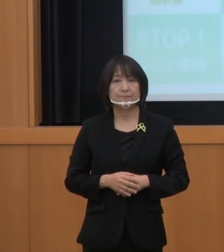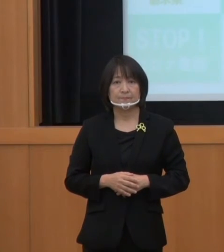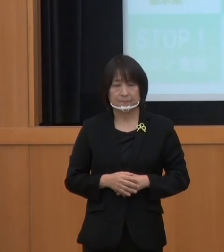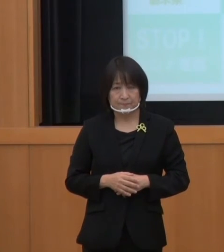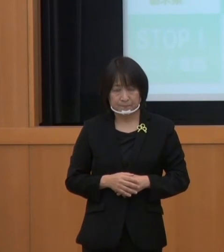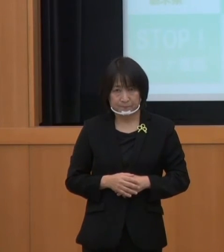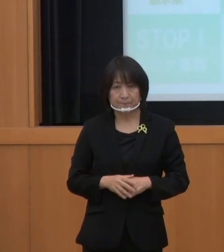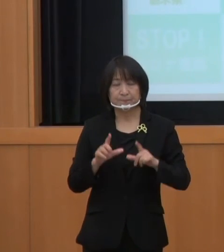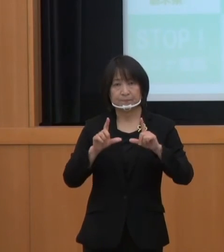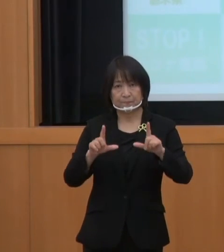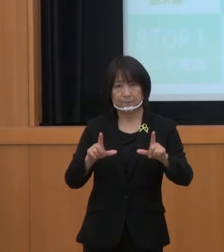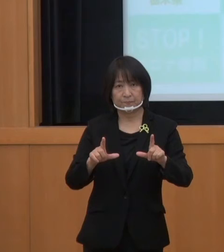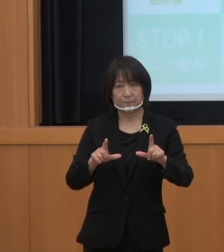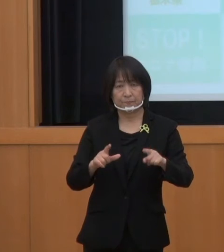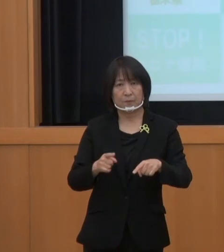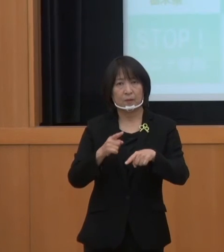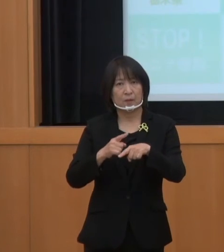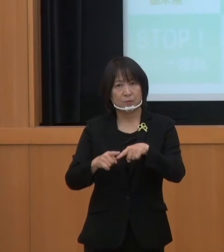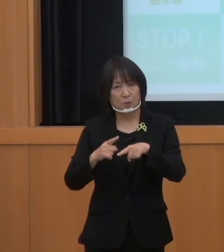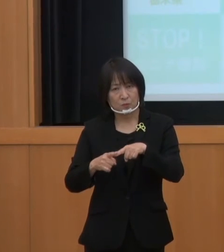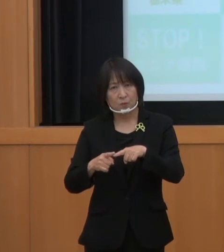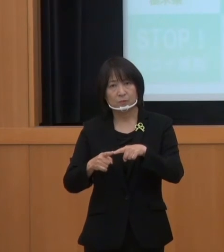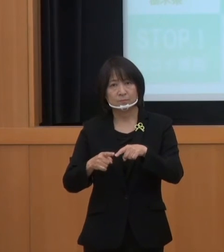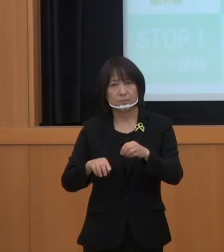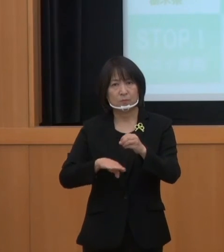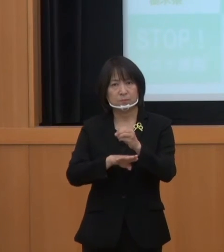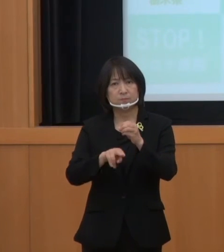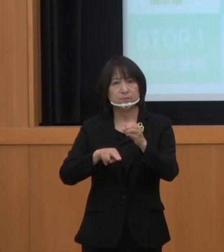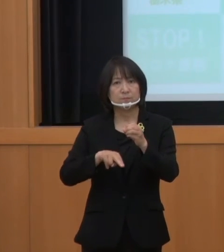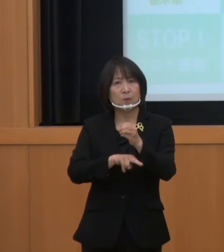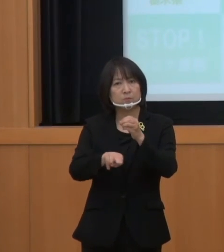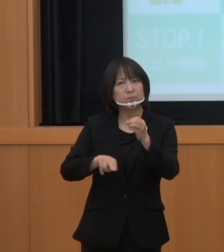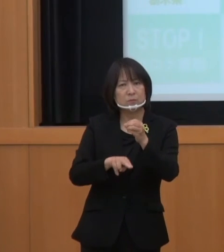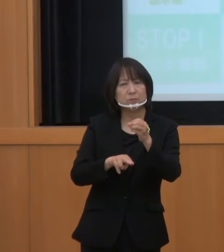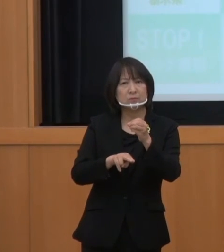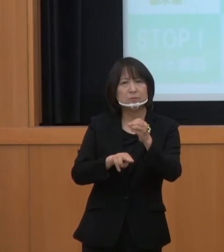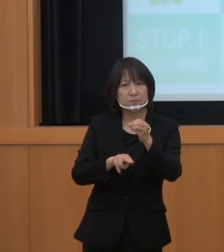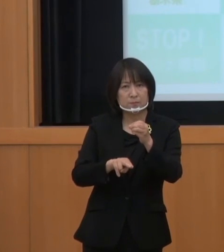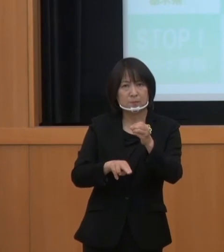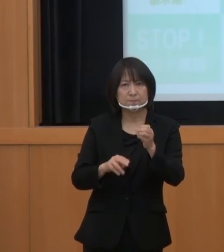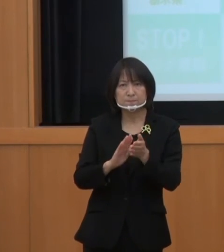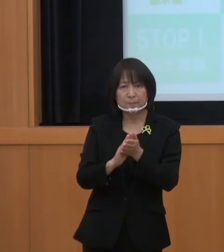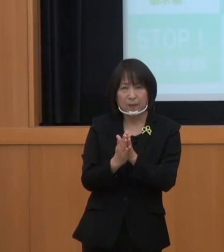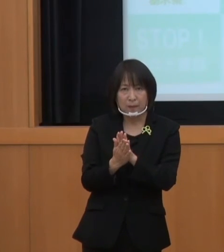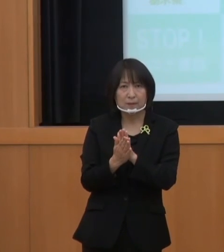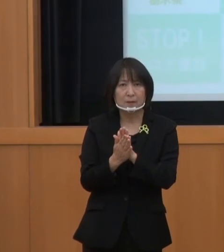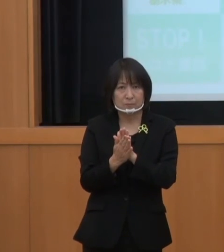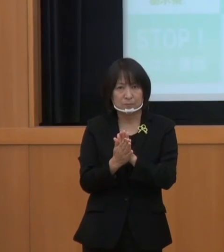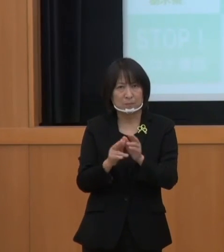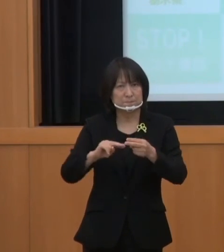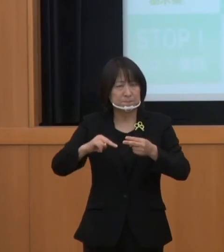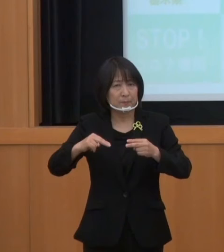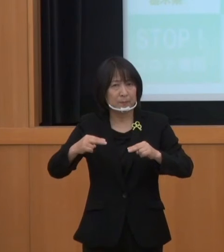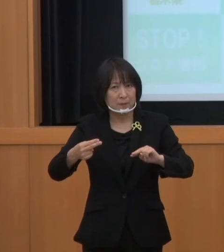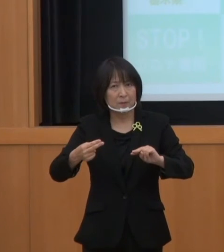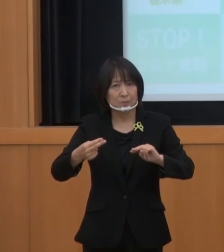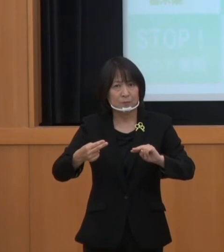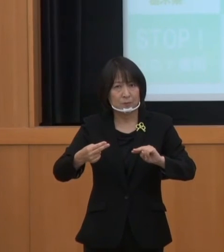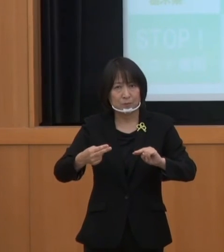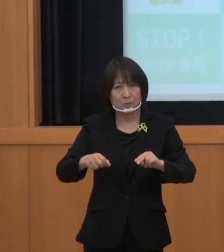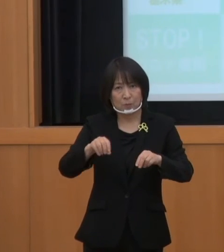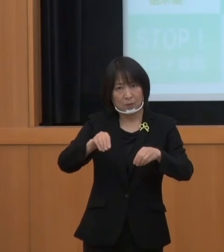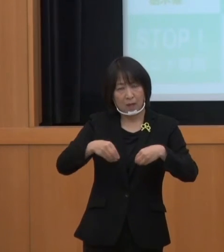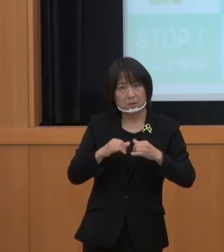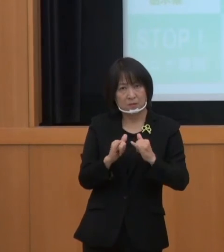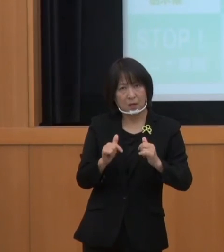徐々に変異株の割合が増えている。3月、そして3月に比べると4月はもう